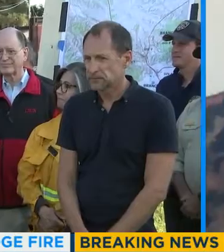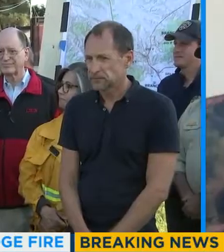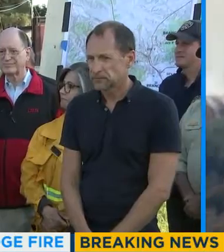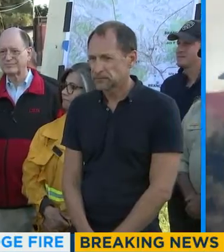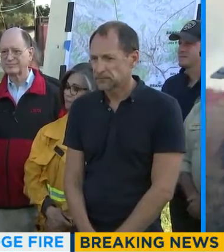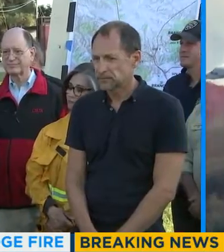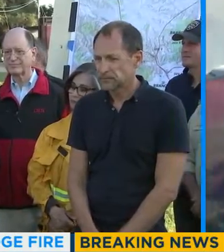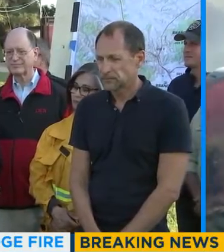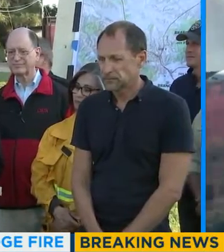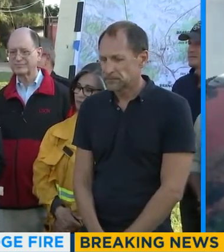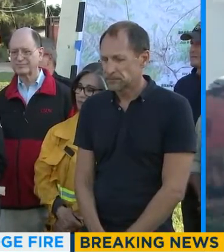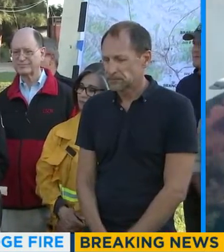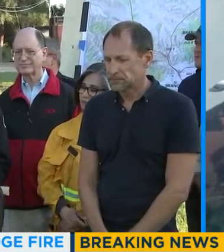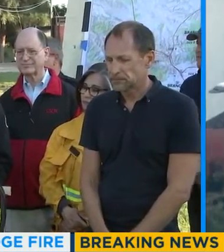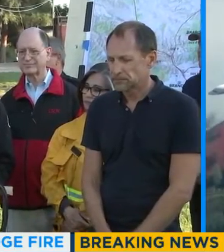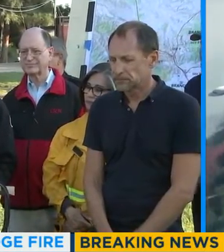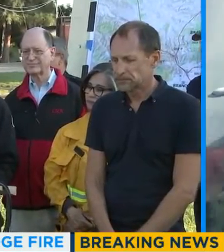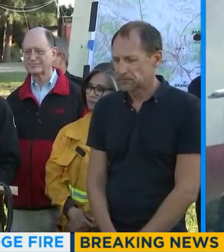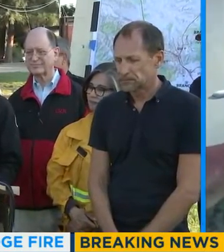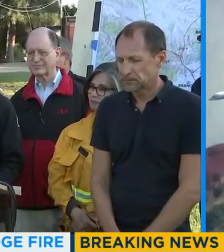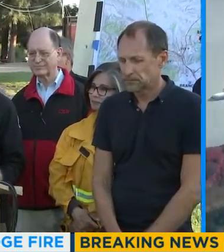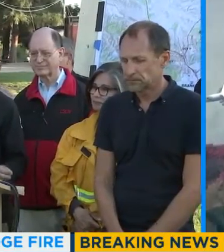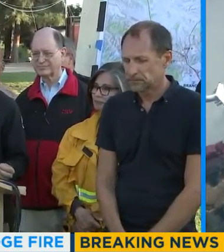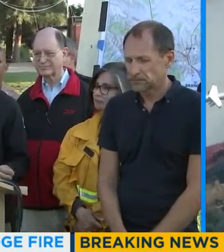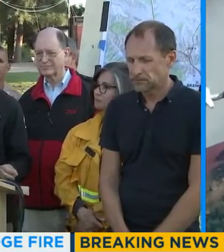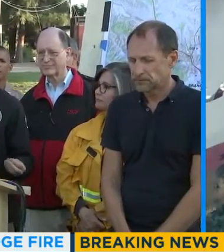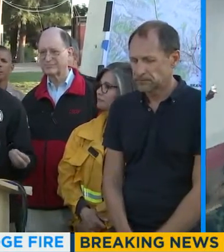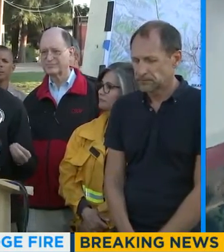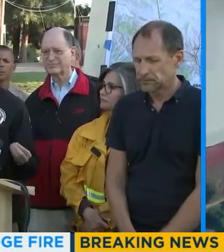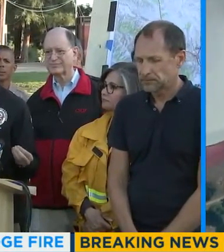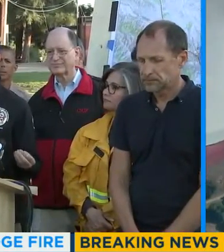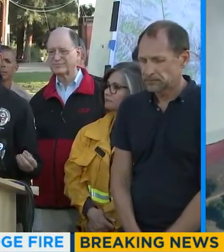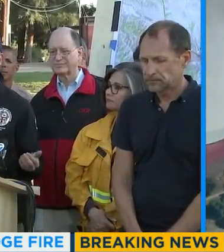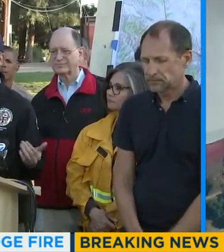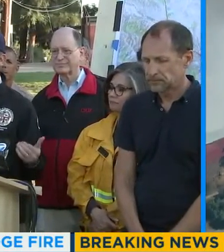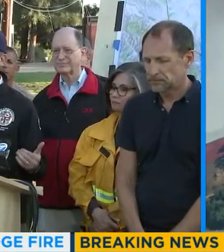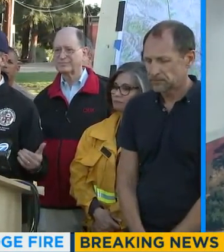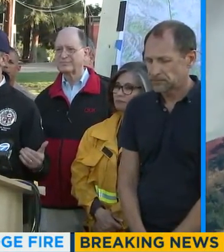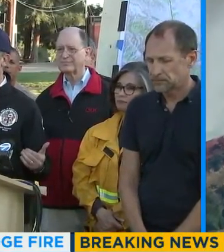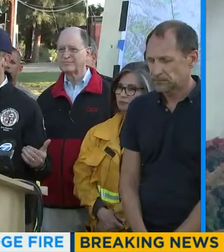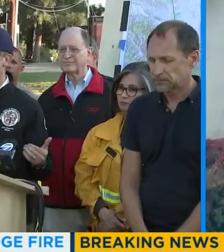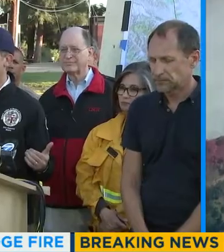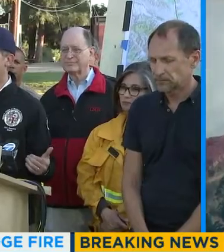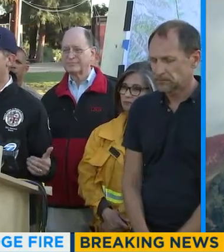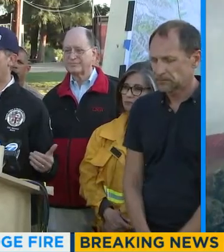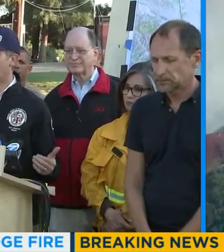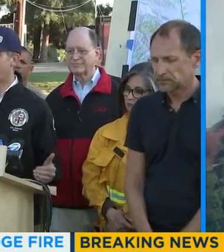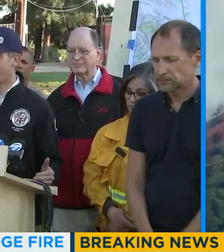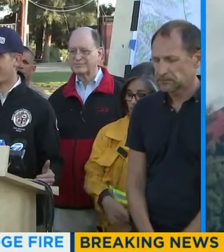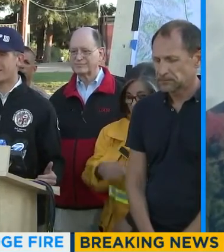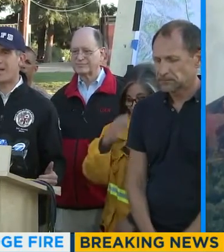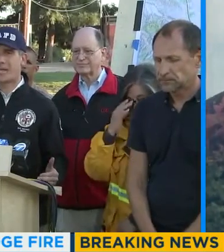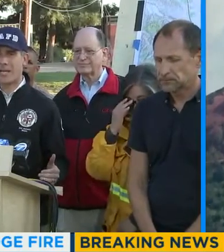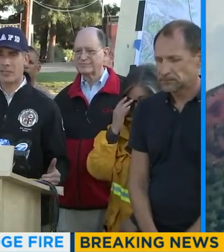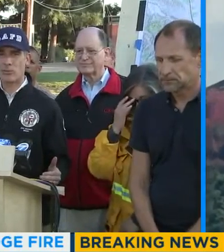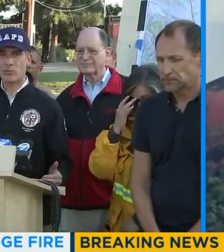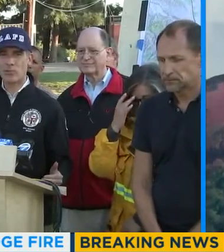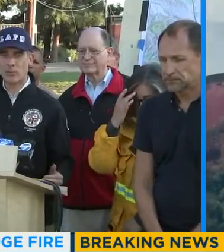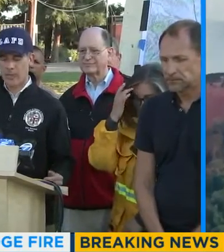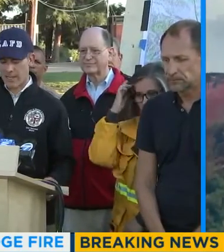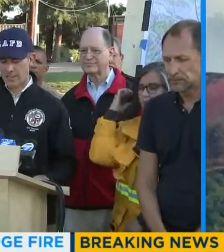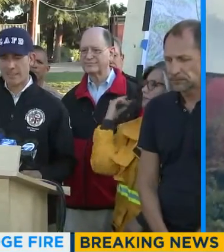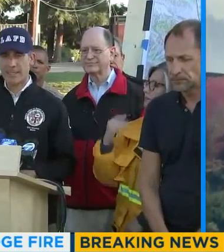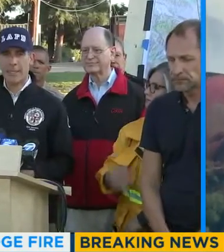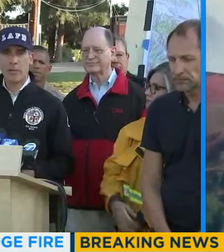118 ahora no está en efecto. Las personas que viven allí pueden regresar a